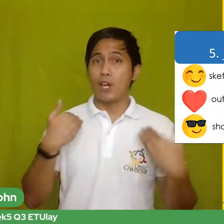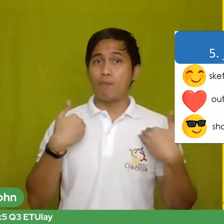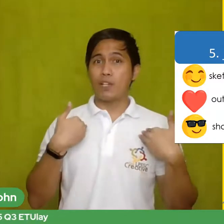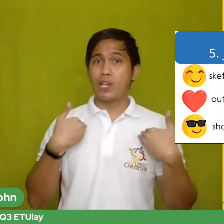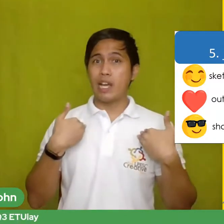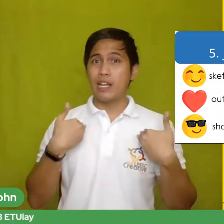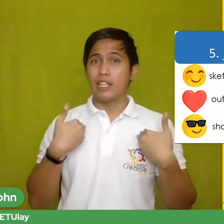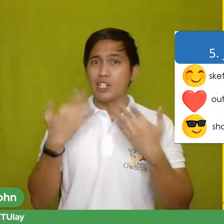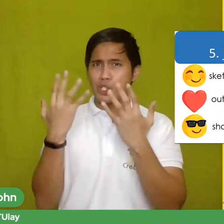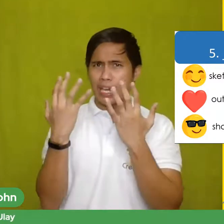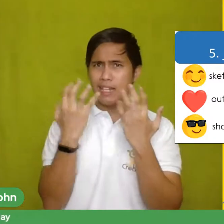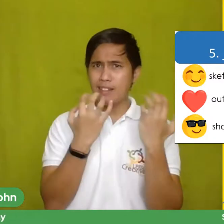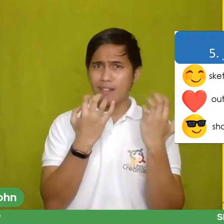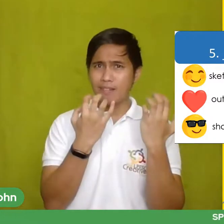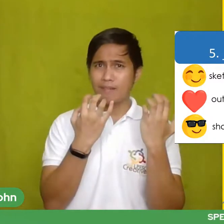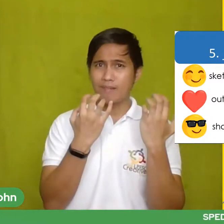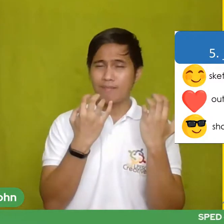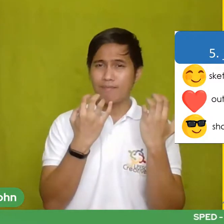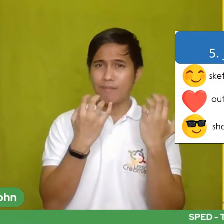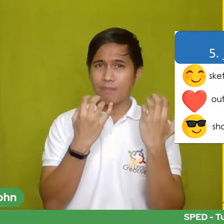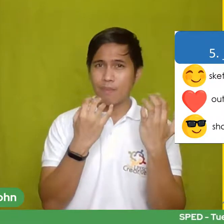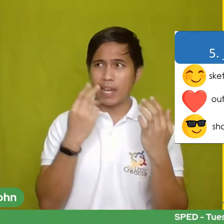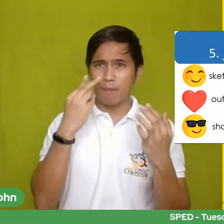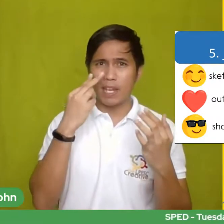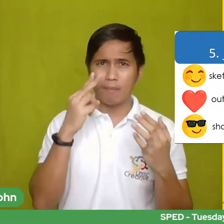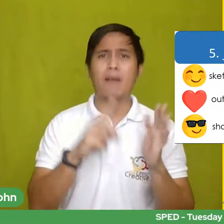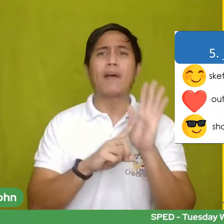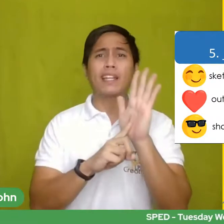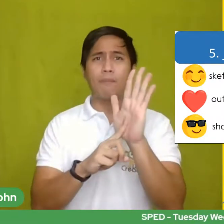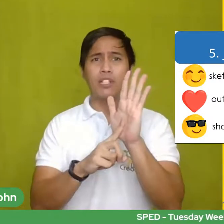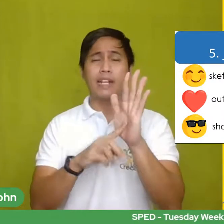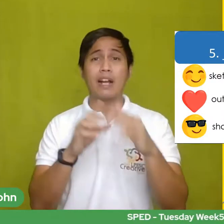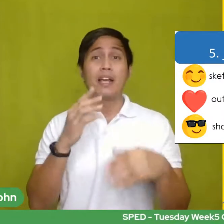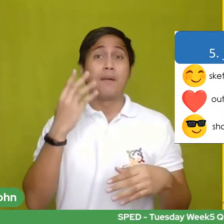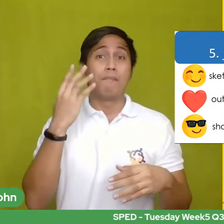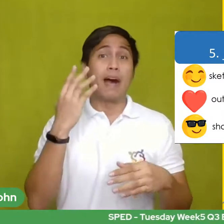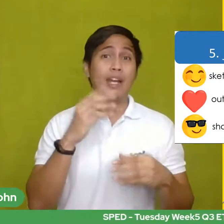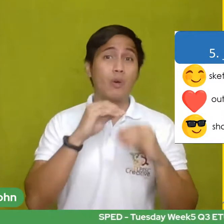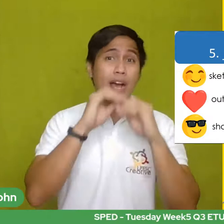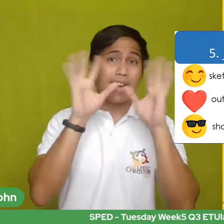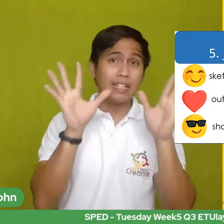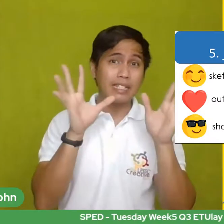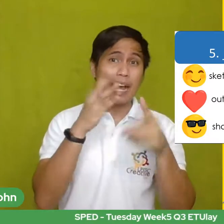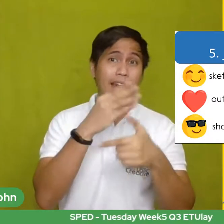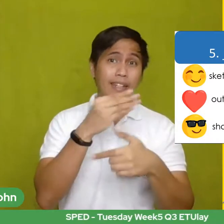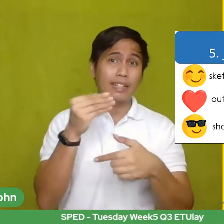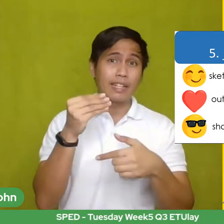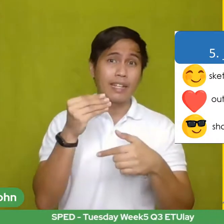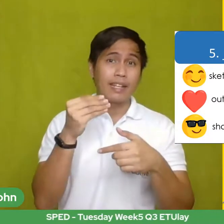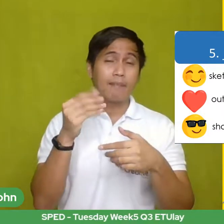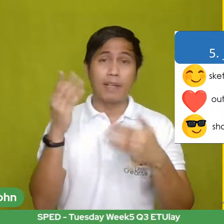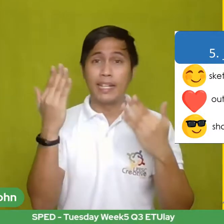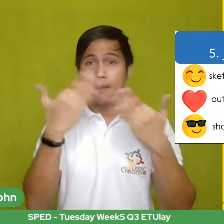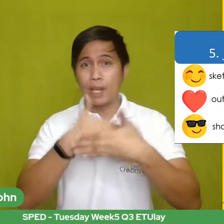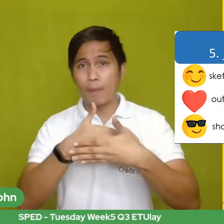Meron ba siyang shade? May napakita ba siya ng maaliwalas at madilim na